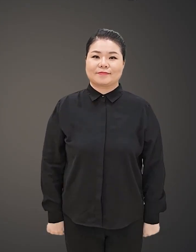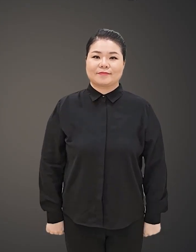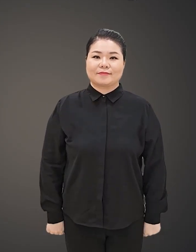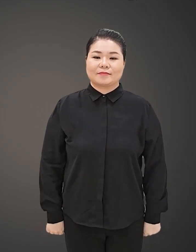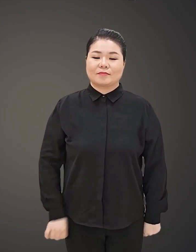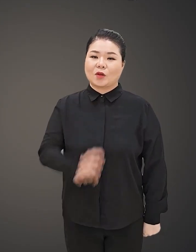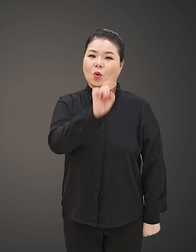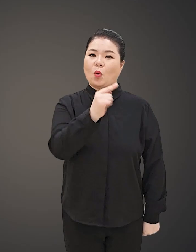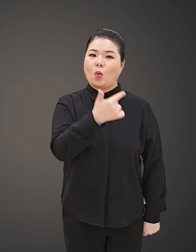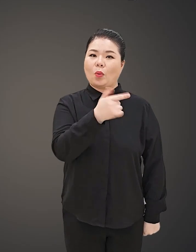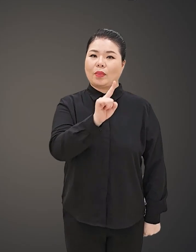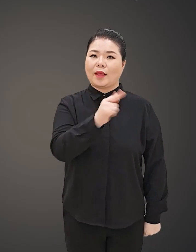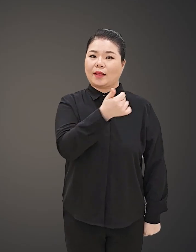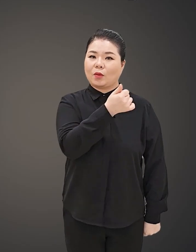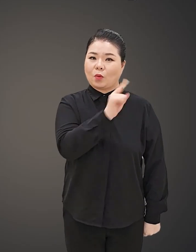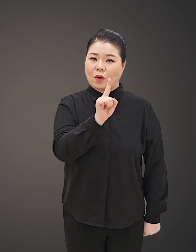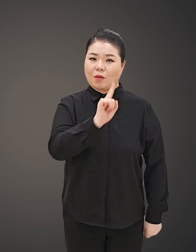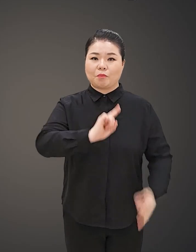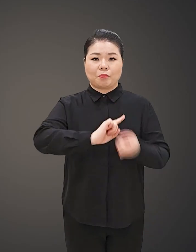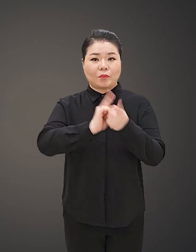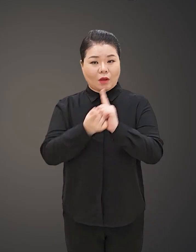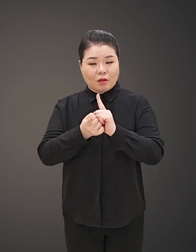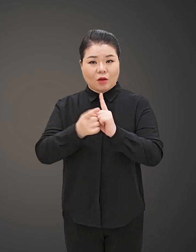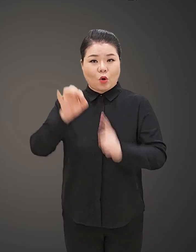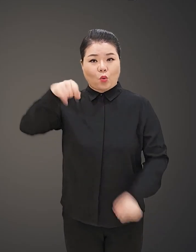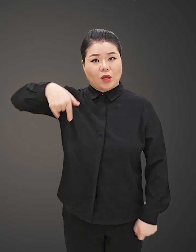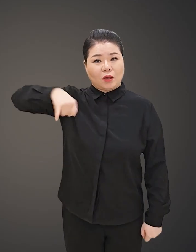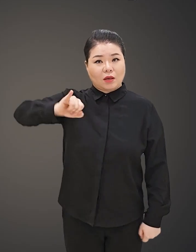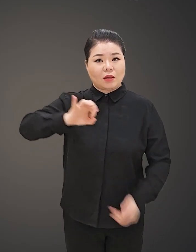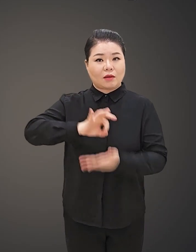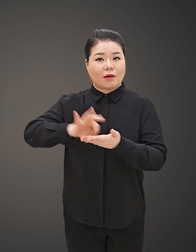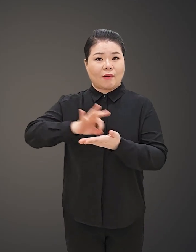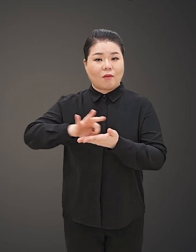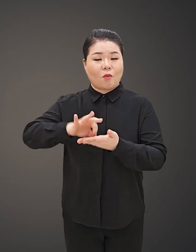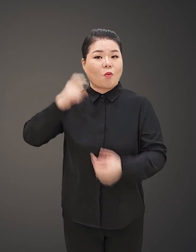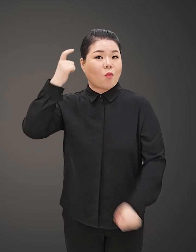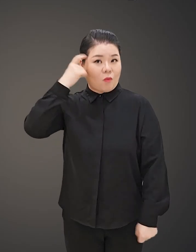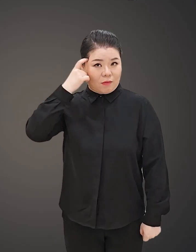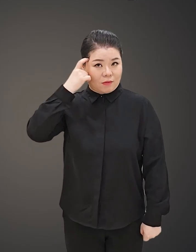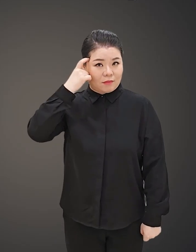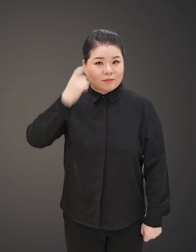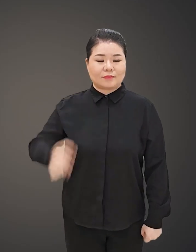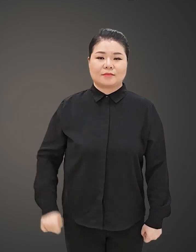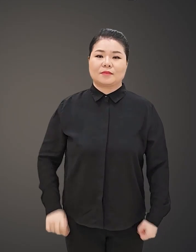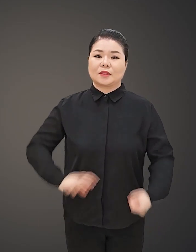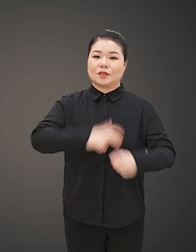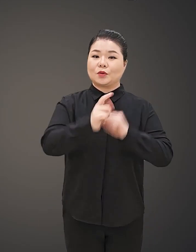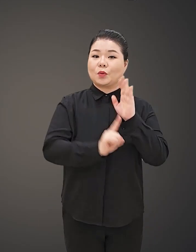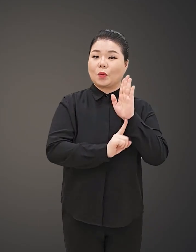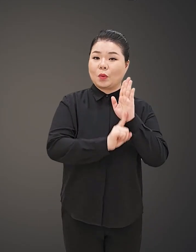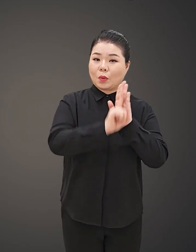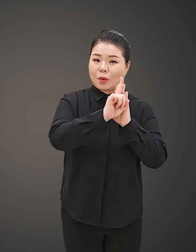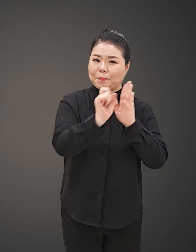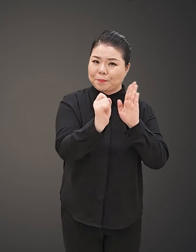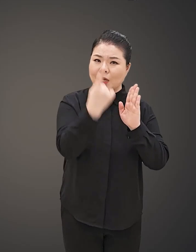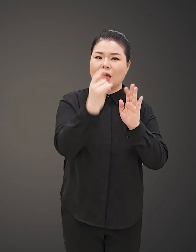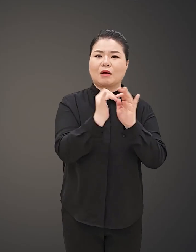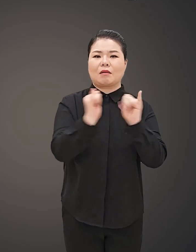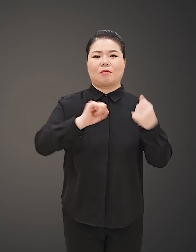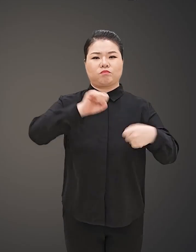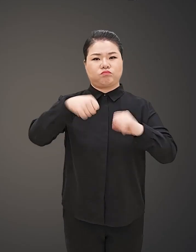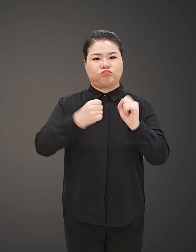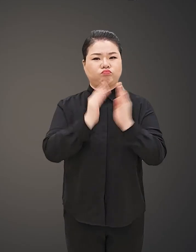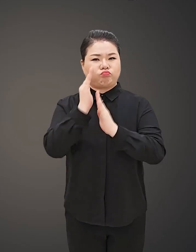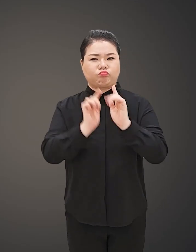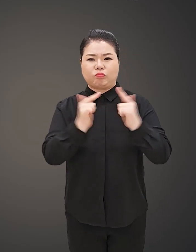왜 온난화란 말 대신 굳이 위기라는 말을 쓸까요? 그것은 지구온난화로 인해 인류와 지구 생태계가 겪어야